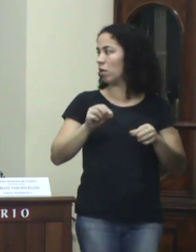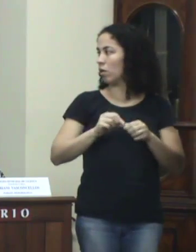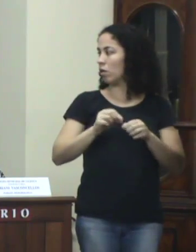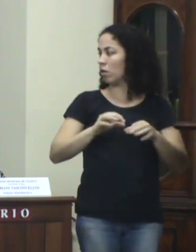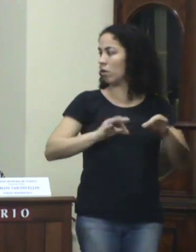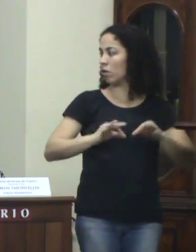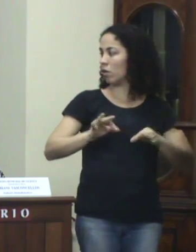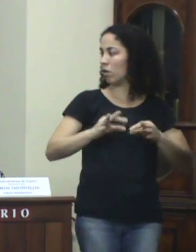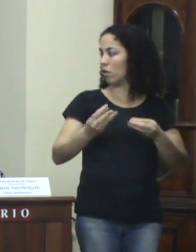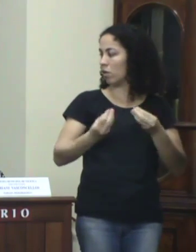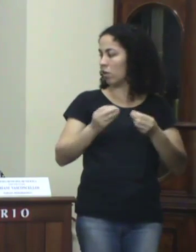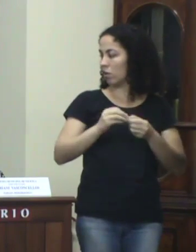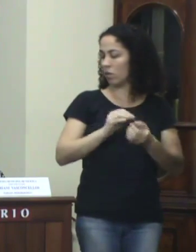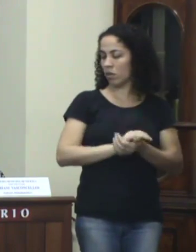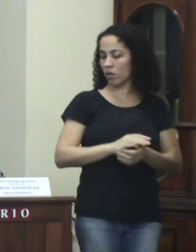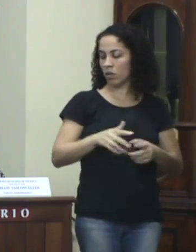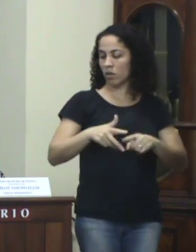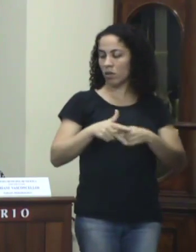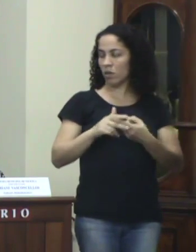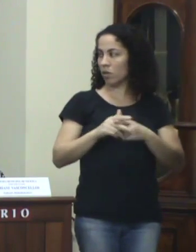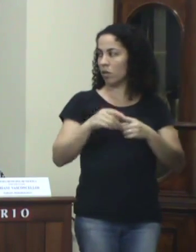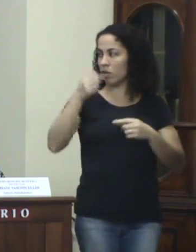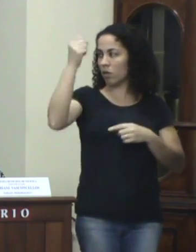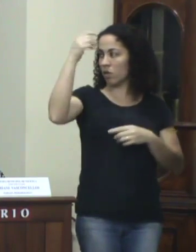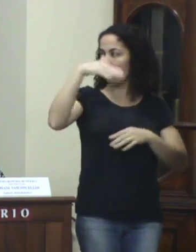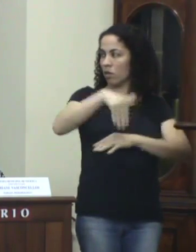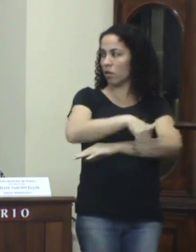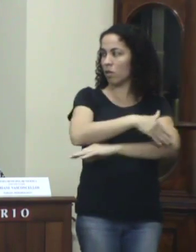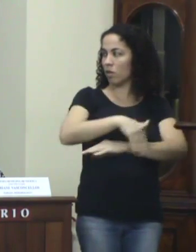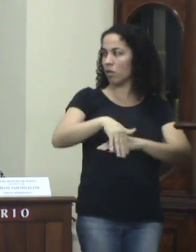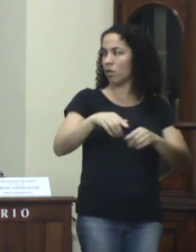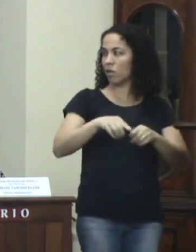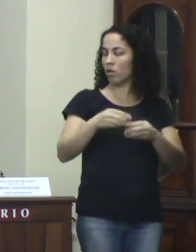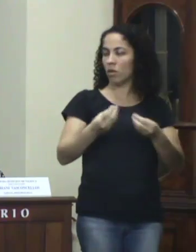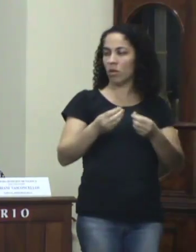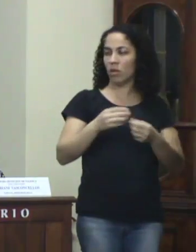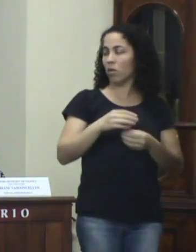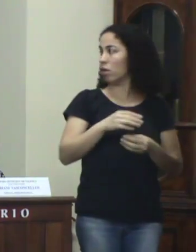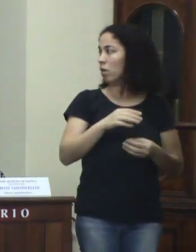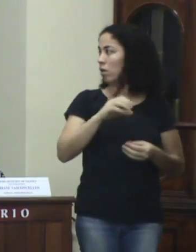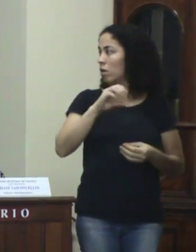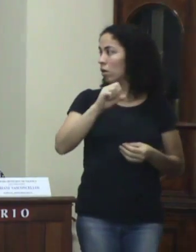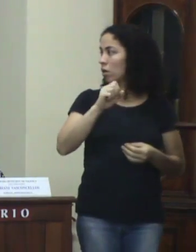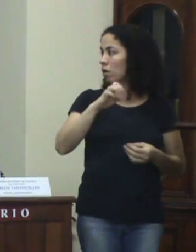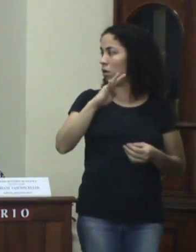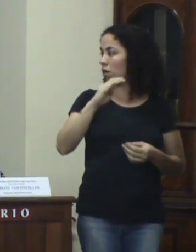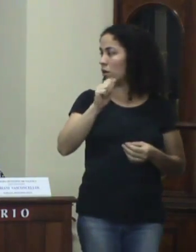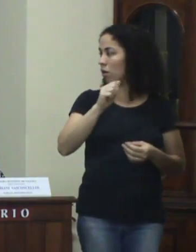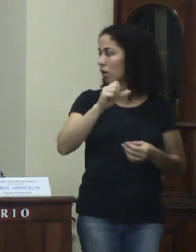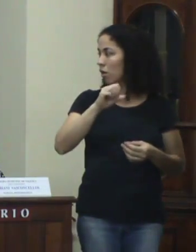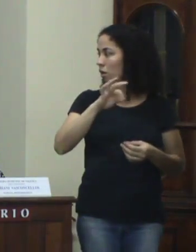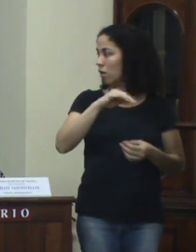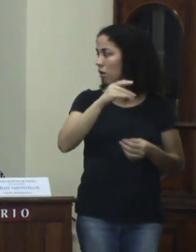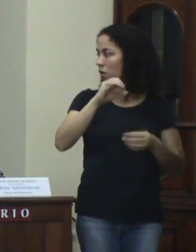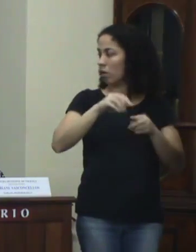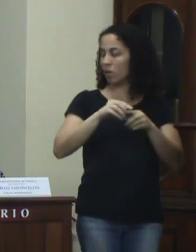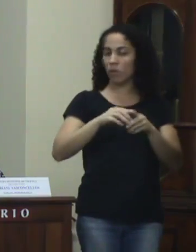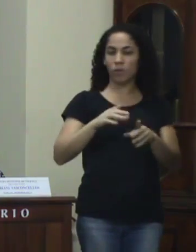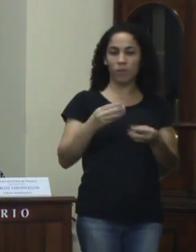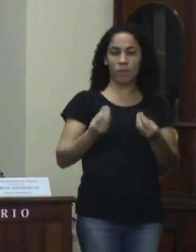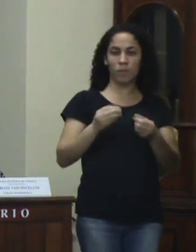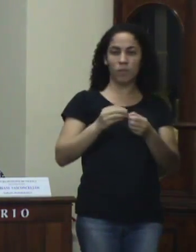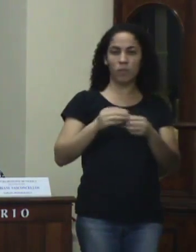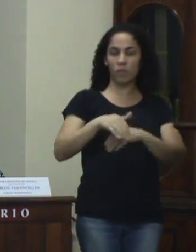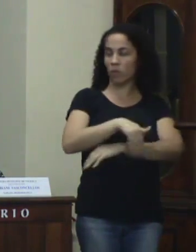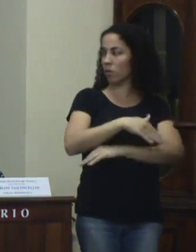departamento competente a manutenção e eliminação em pública da rua São Chião de José Marcelo, situada no bairro Vale Verde, principalmente no canto de ônibus